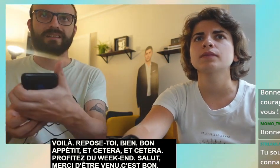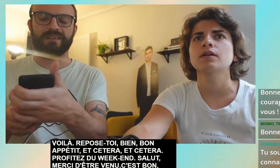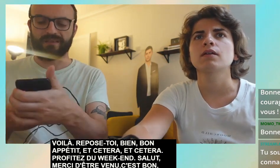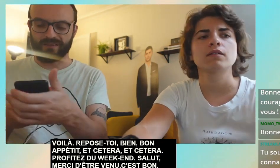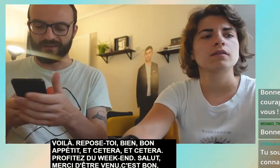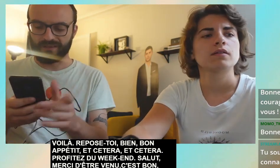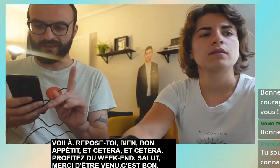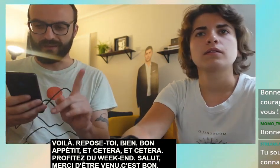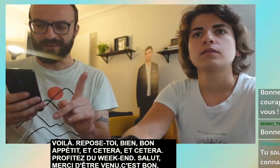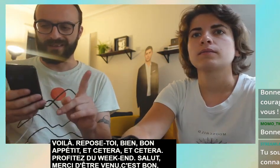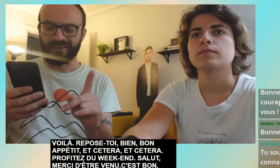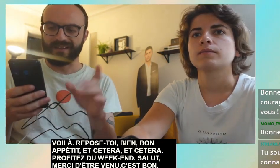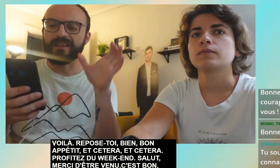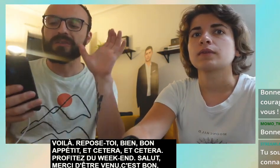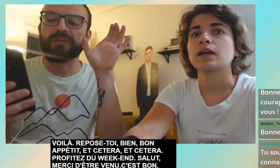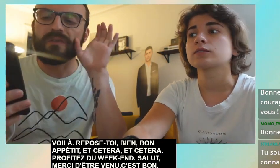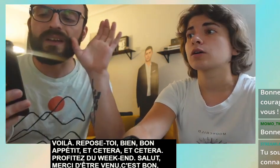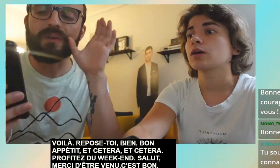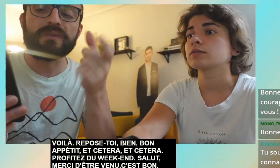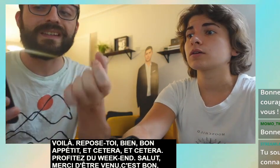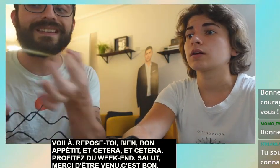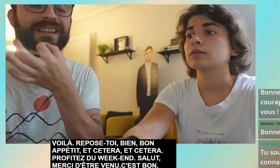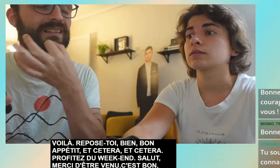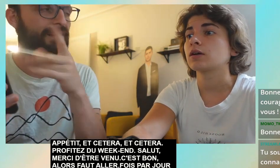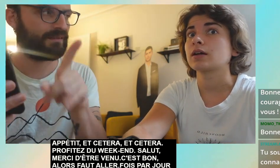Au moins une fois par jour dans le Discord parce qu'il y a des votes à faire, etc.